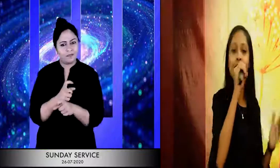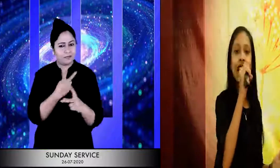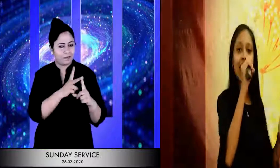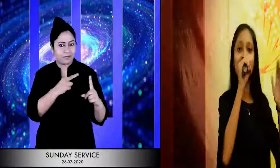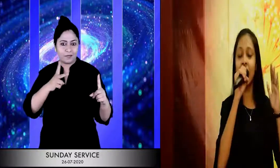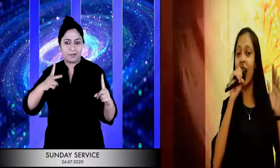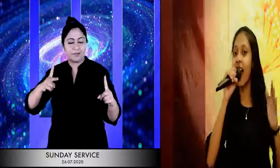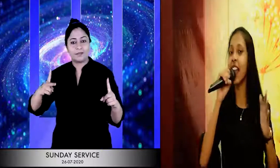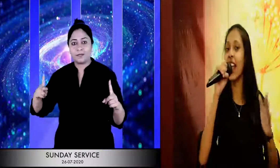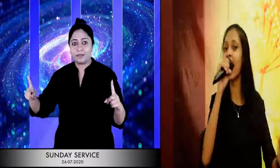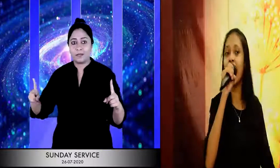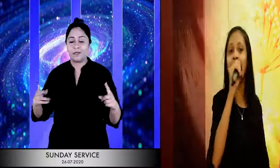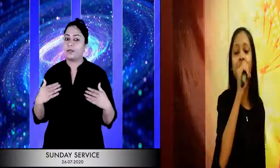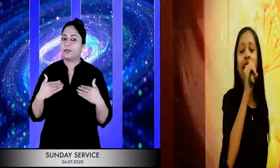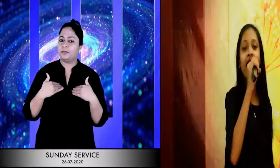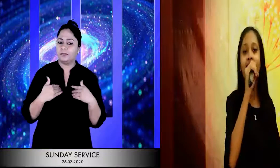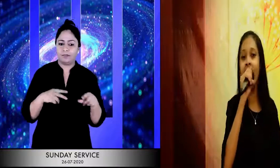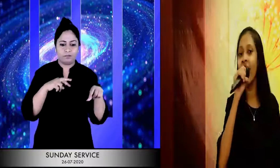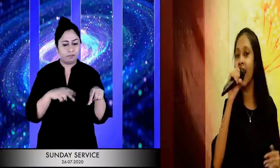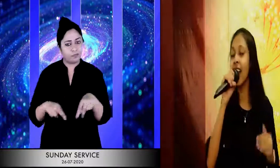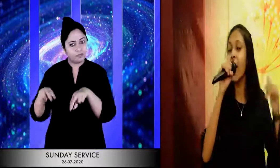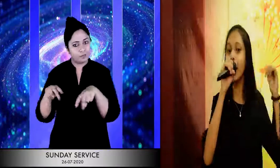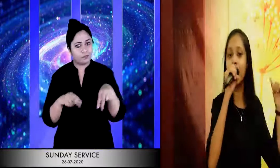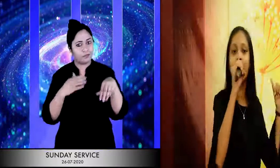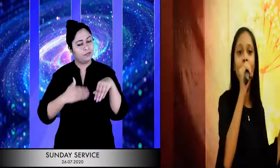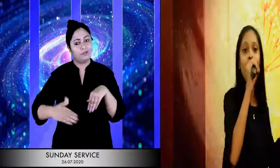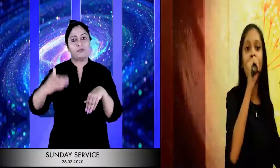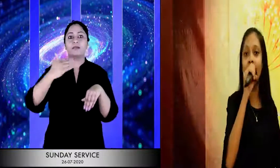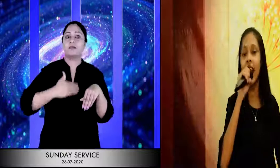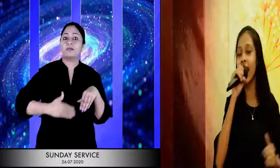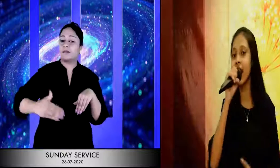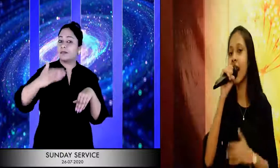চলতে যাই আমি পিছে হটি না,